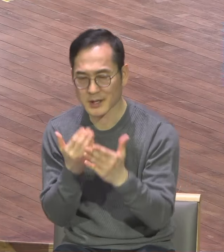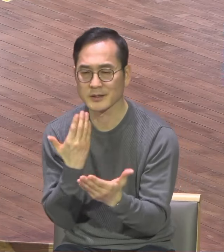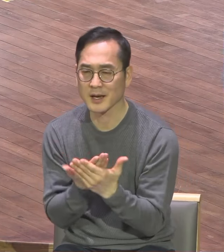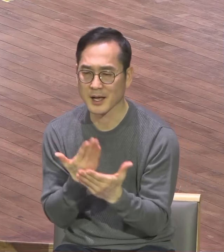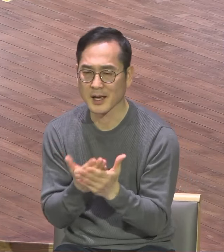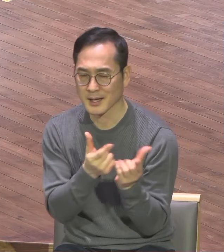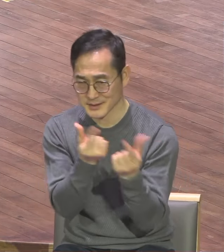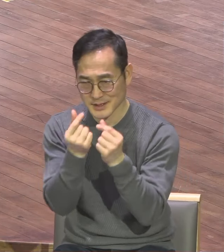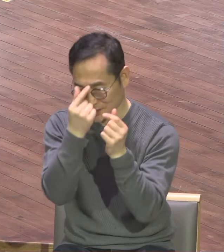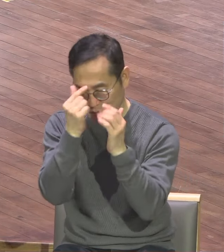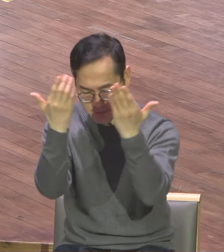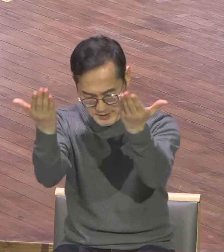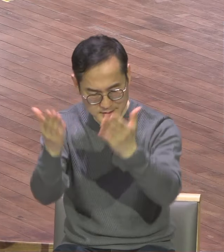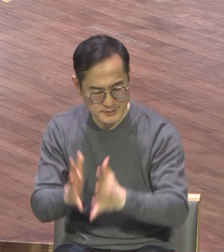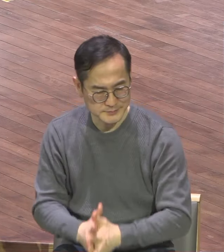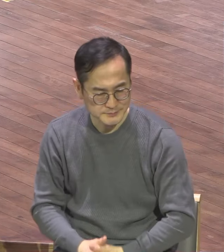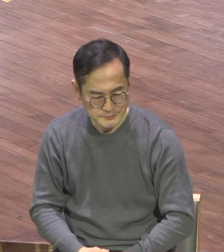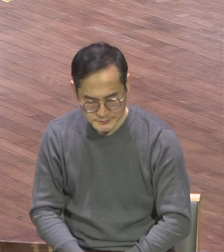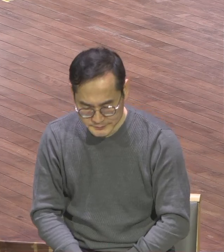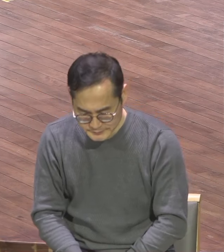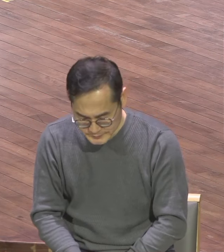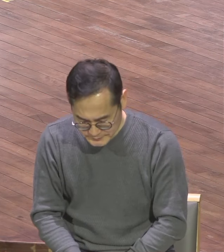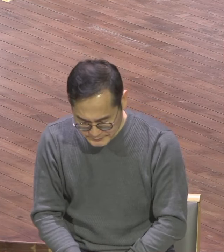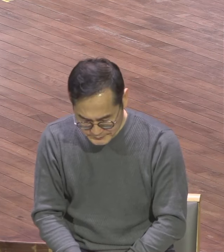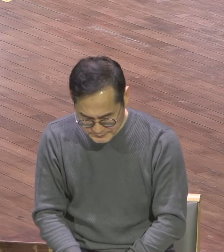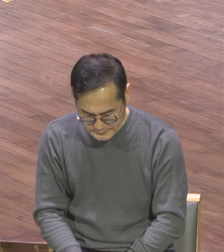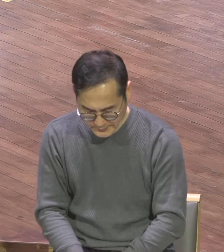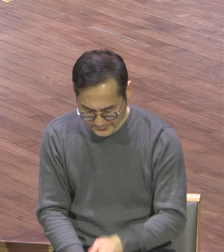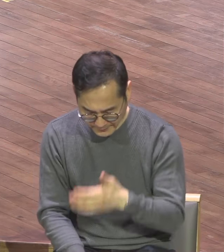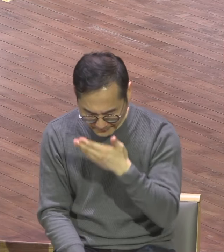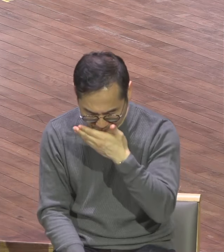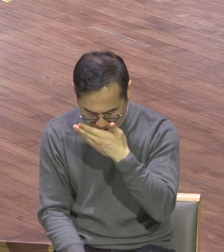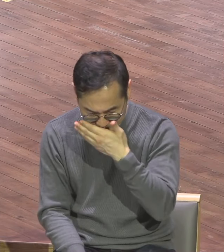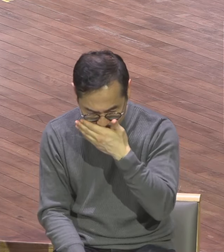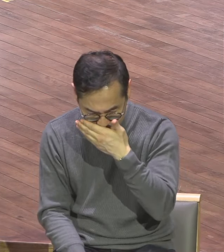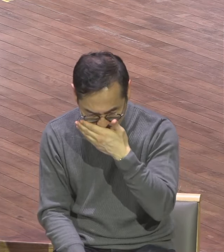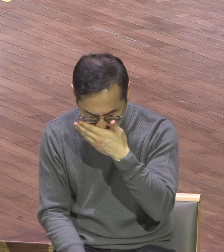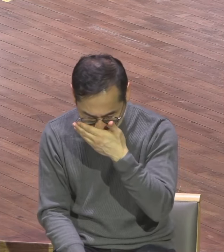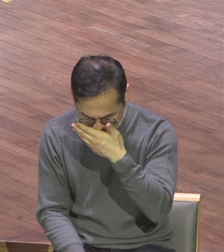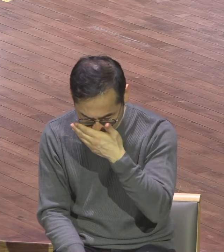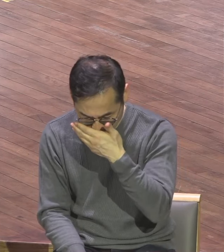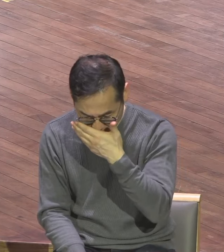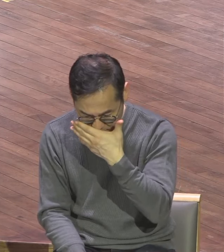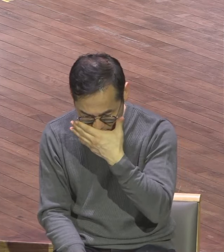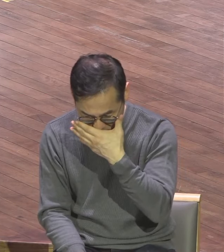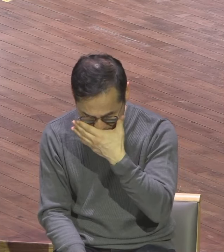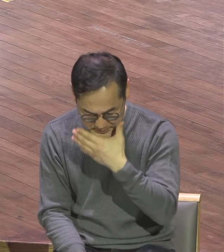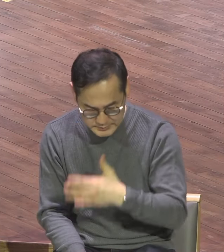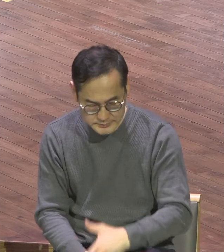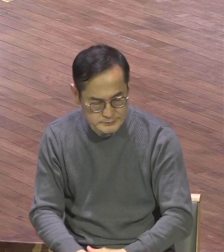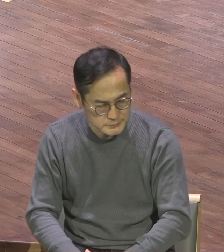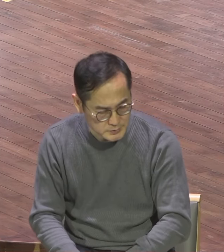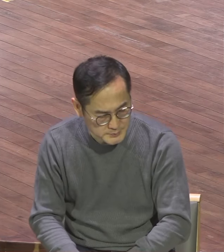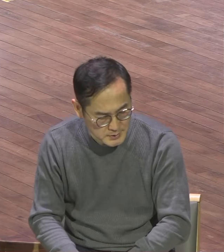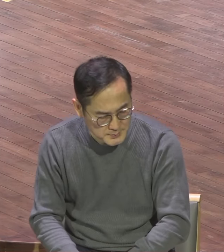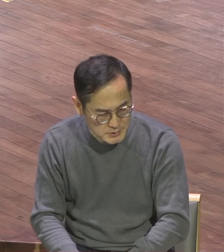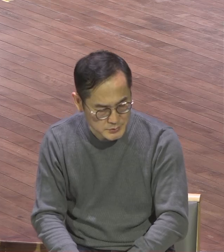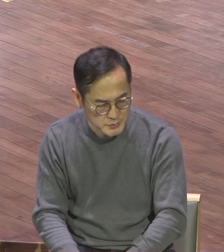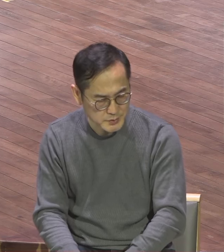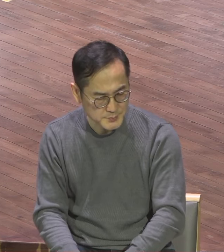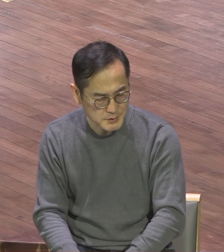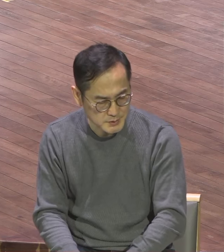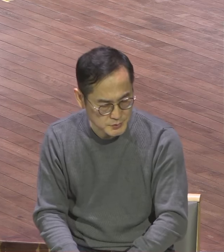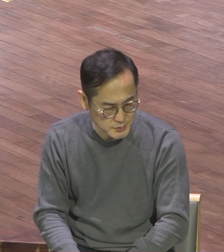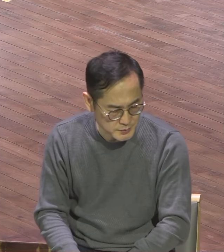이제 기도하겠습니다. 주여 사랑의 소리 아버지 하나님 내게 모든 분들 아버지 새해